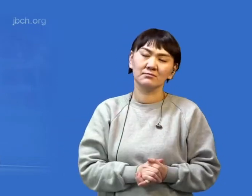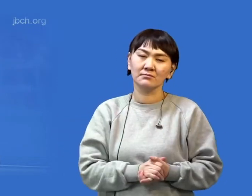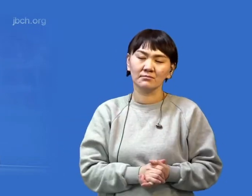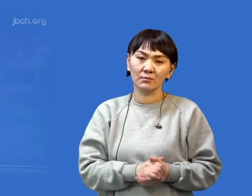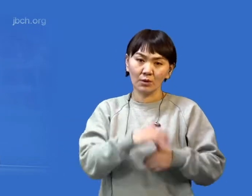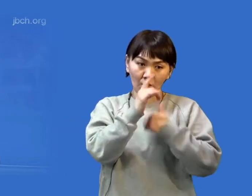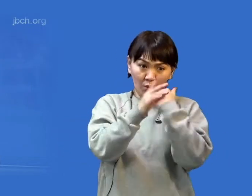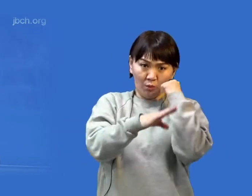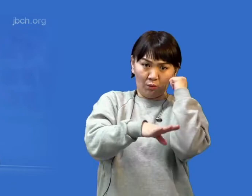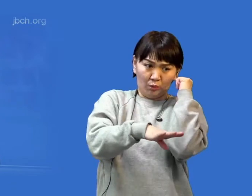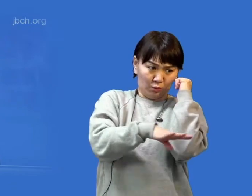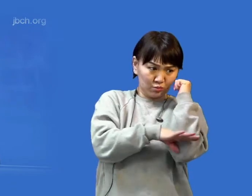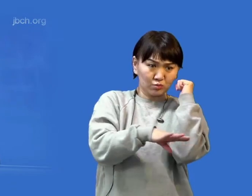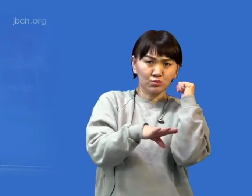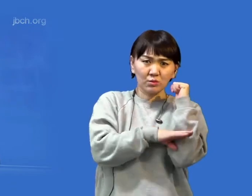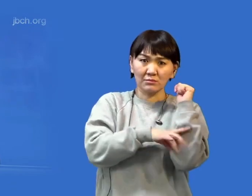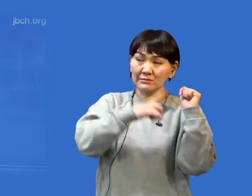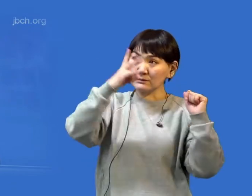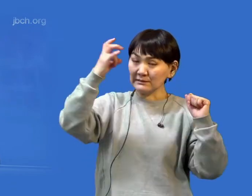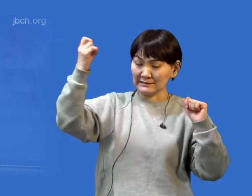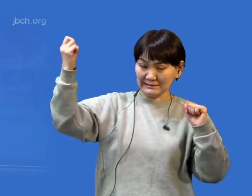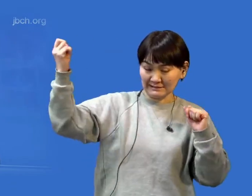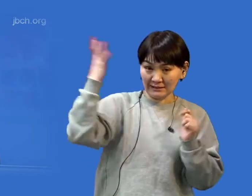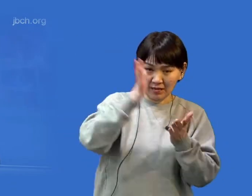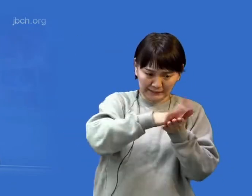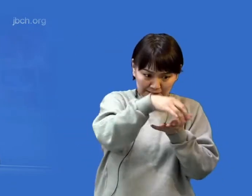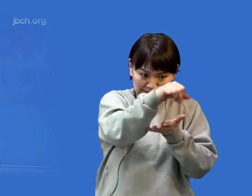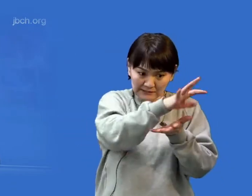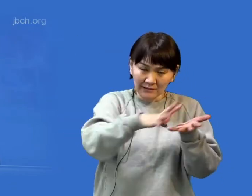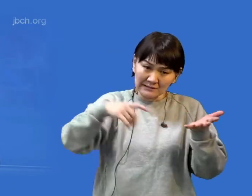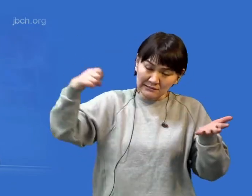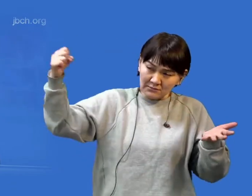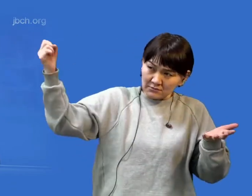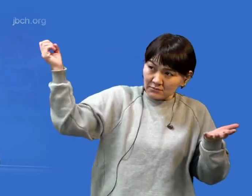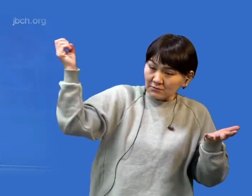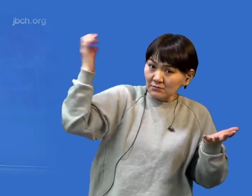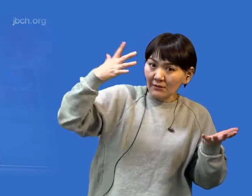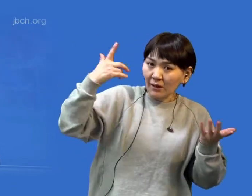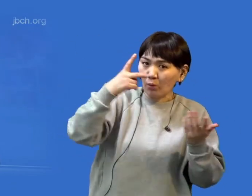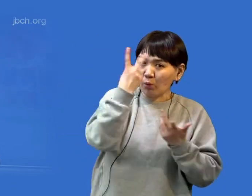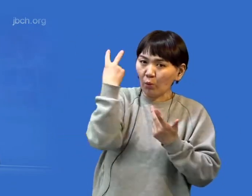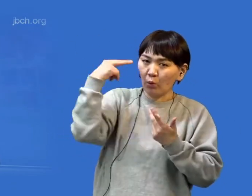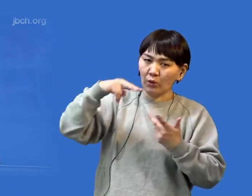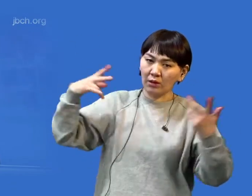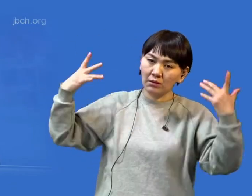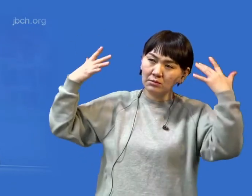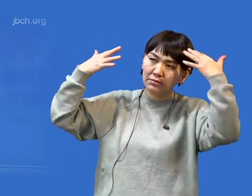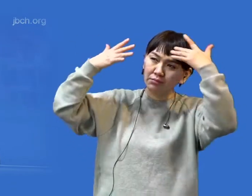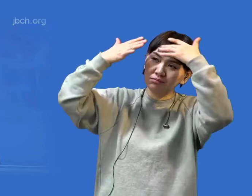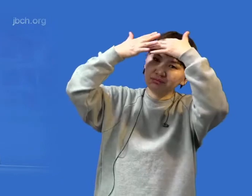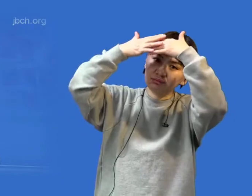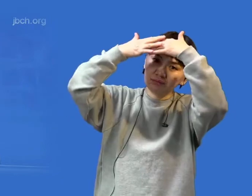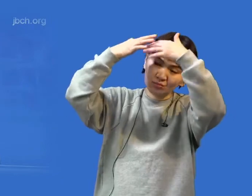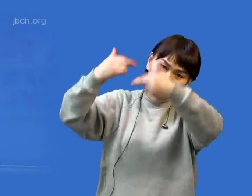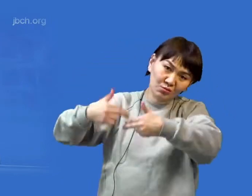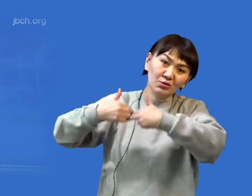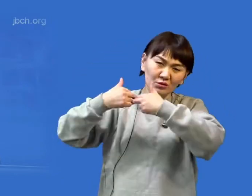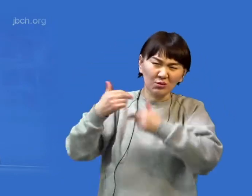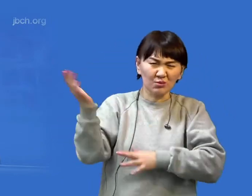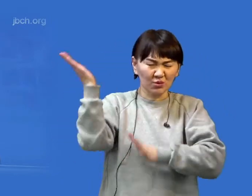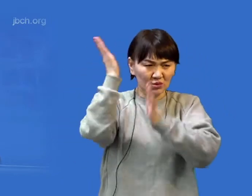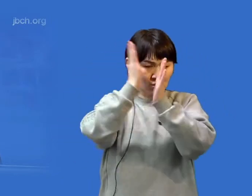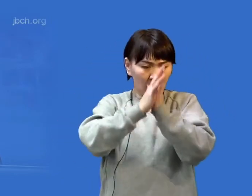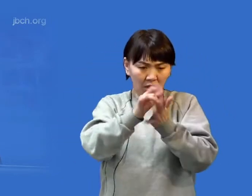Өдөр нь үүлэн багнаар халуун нарны элчийг хэлгэлж, шөнө нь галан багнаар тэднийг тэр